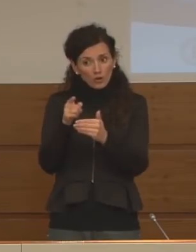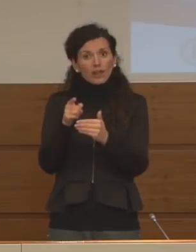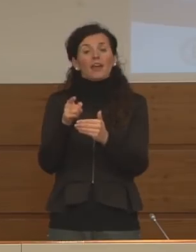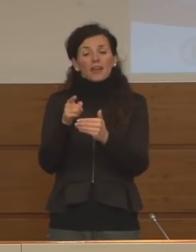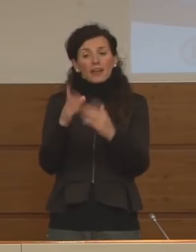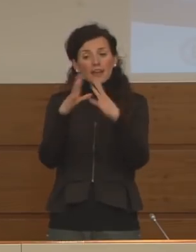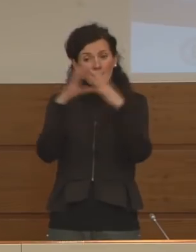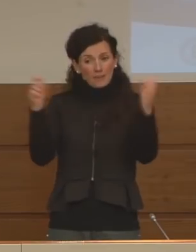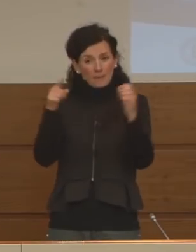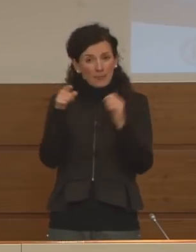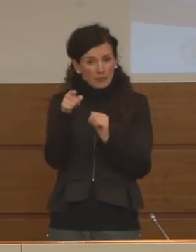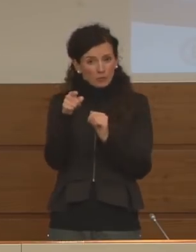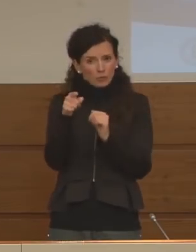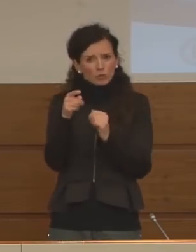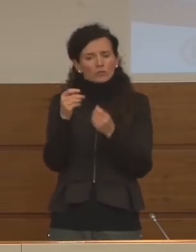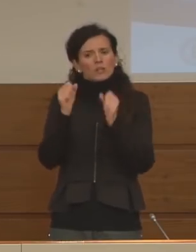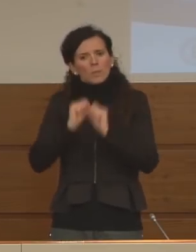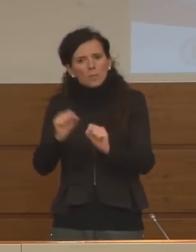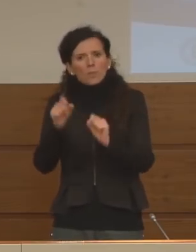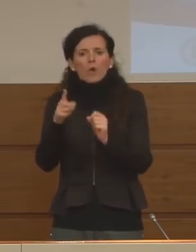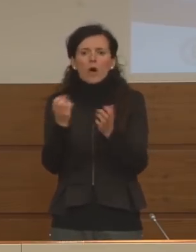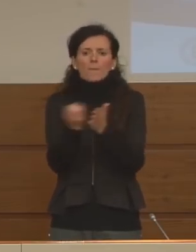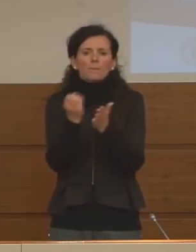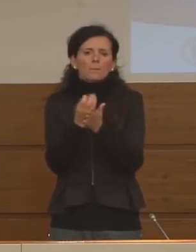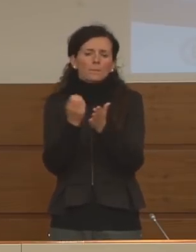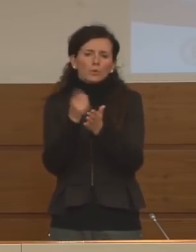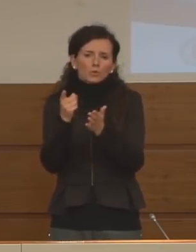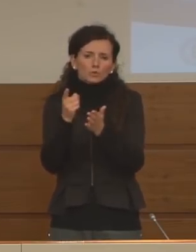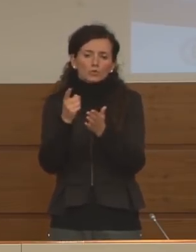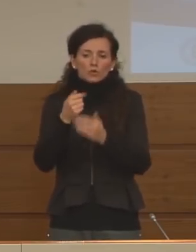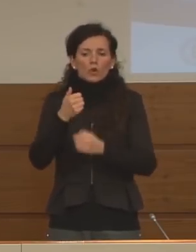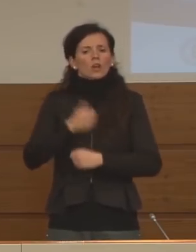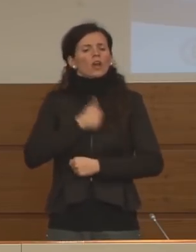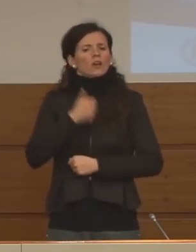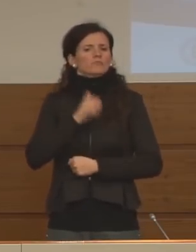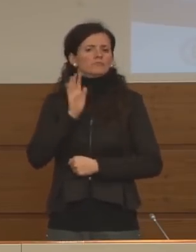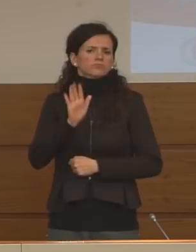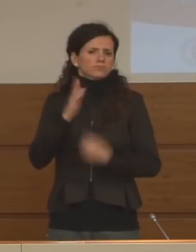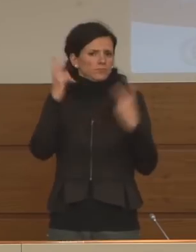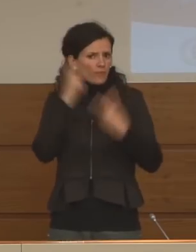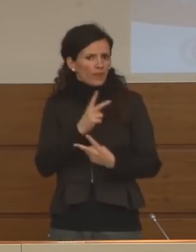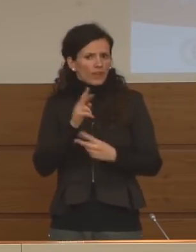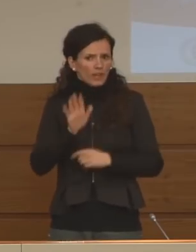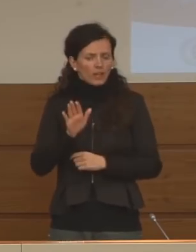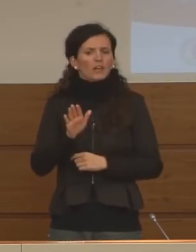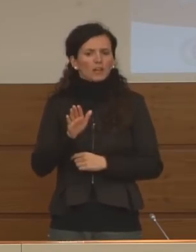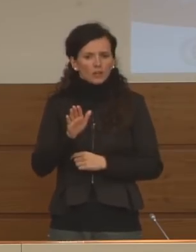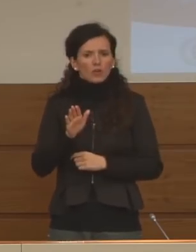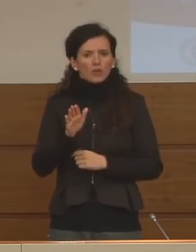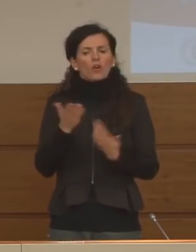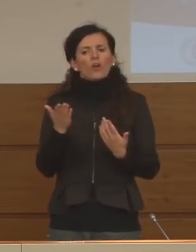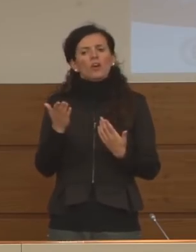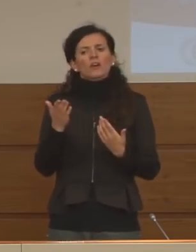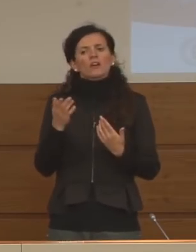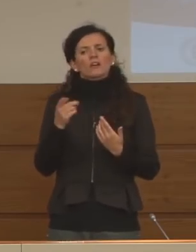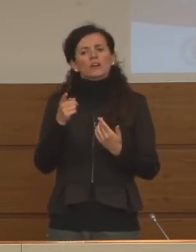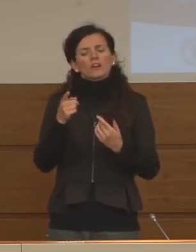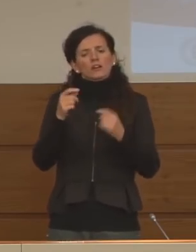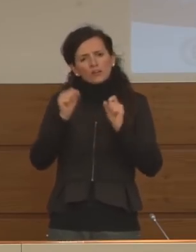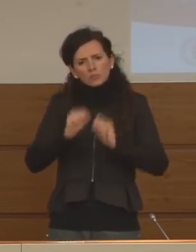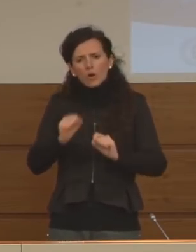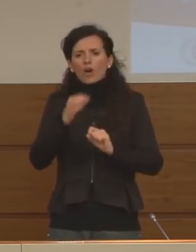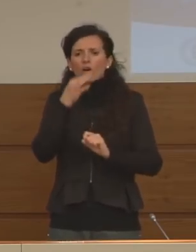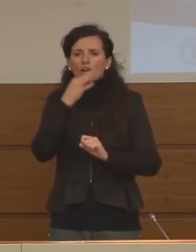acquisire una produzione autoctona e di dipendere progressivamente